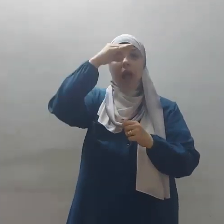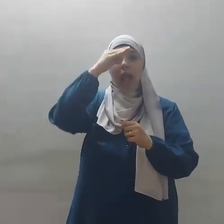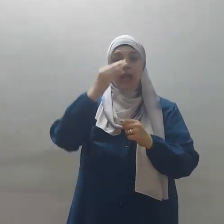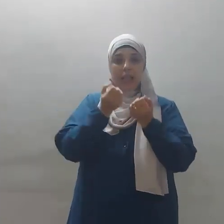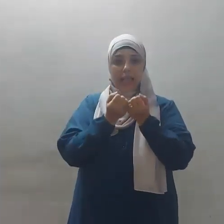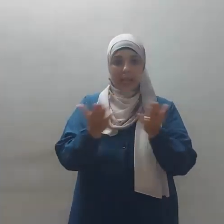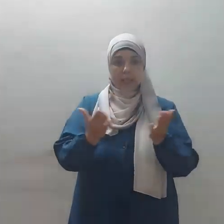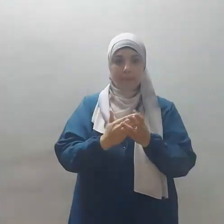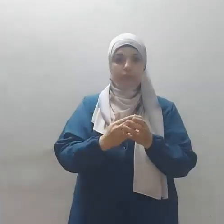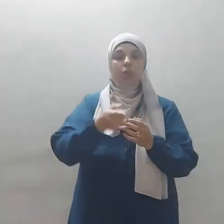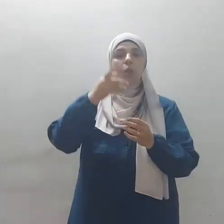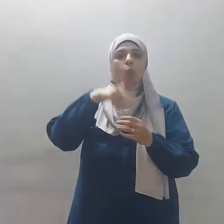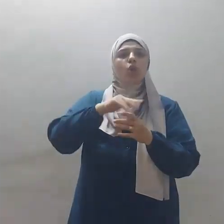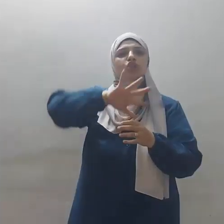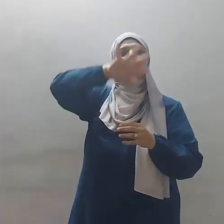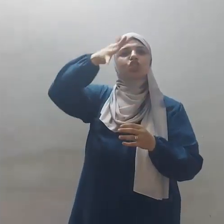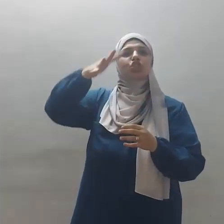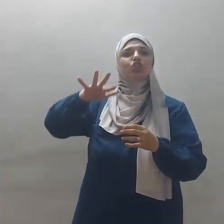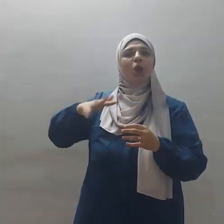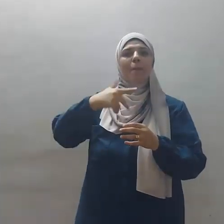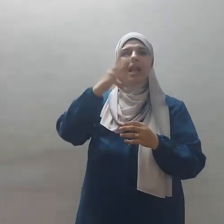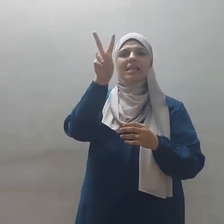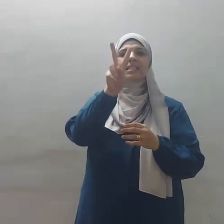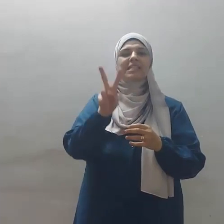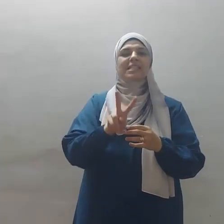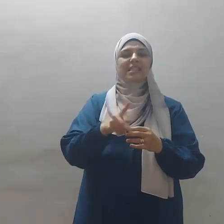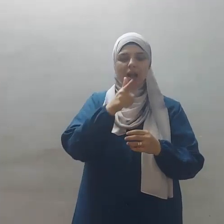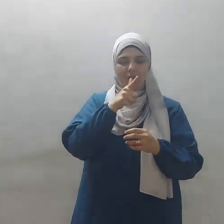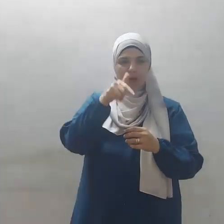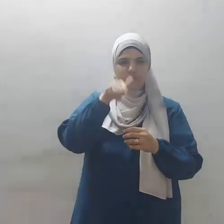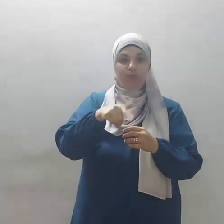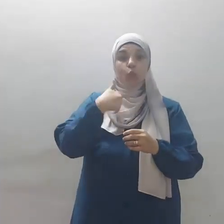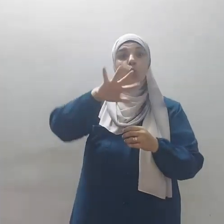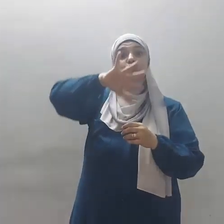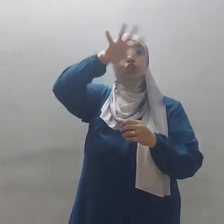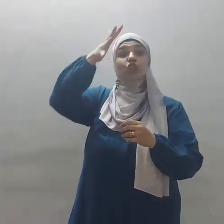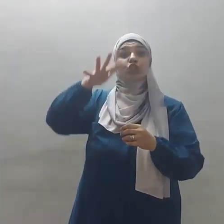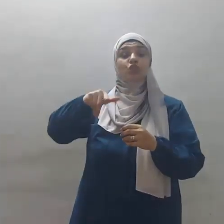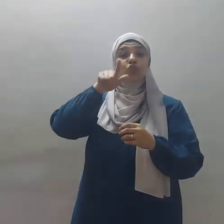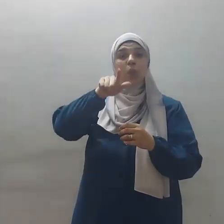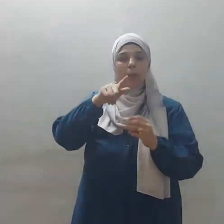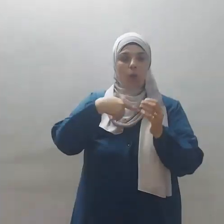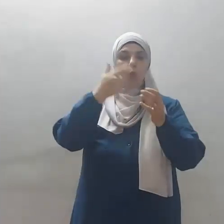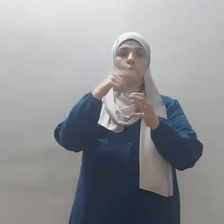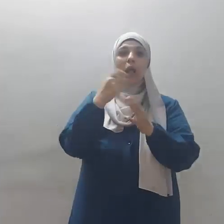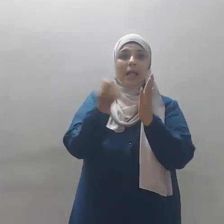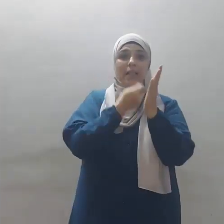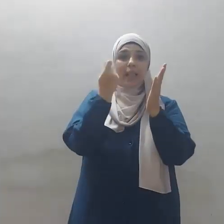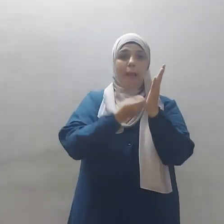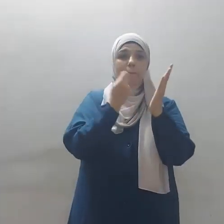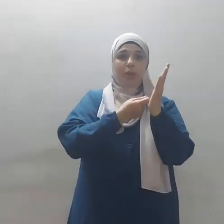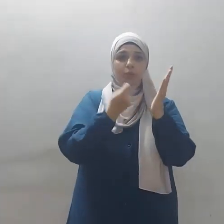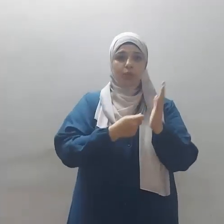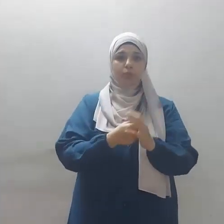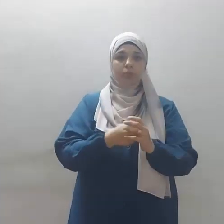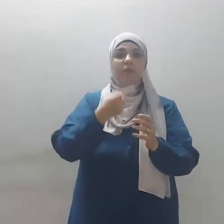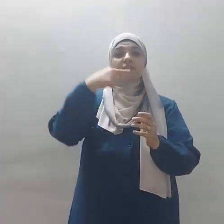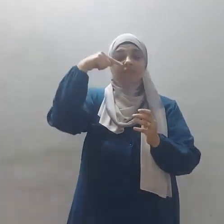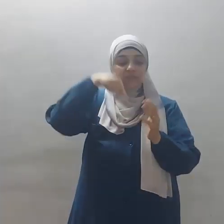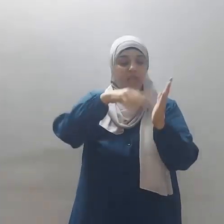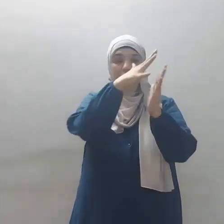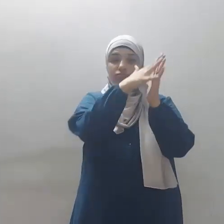العزيز بطور سيناء في قوله تعالى والطور وكتاب مستور في